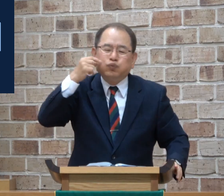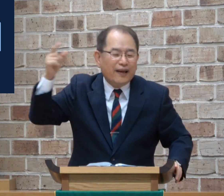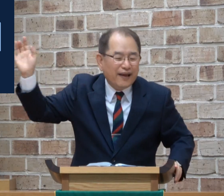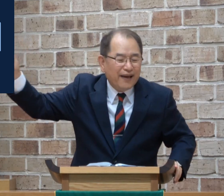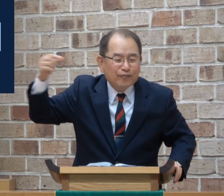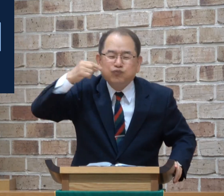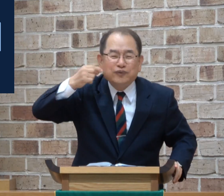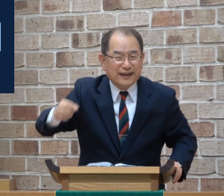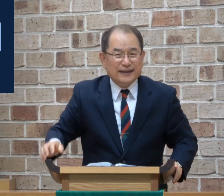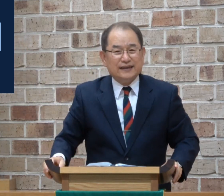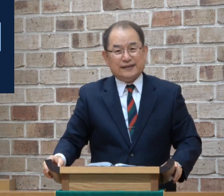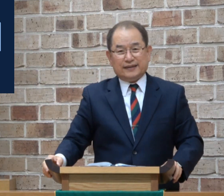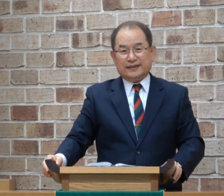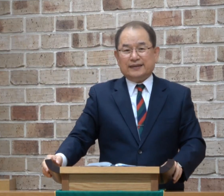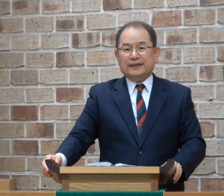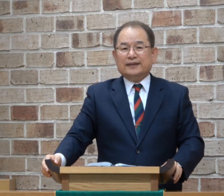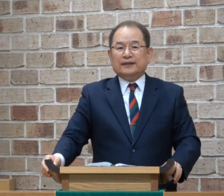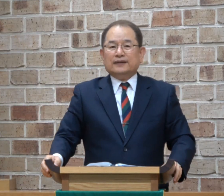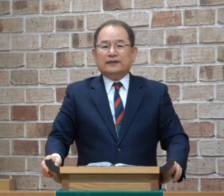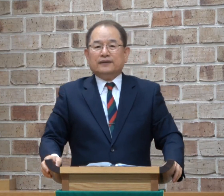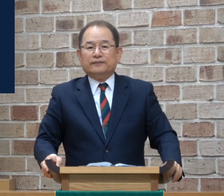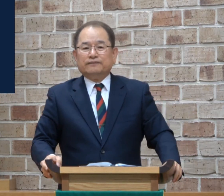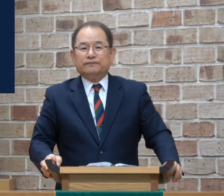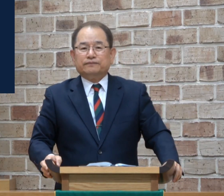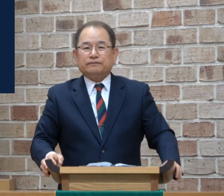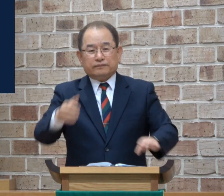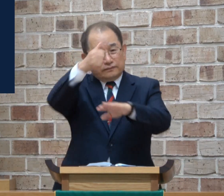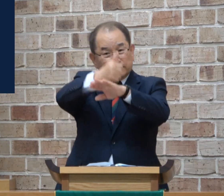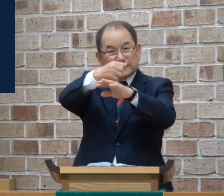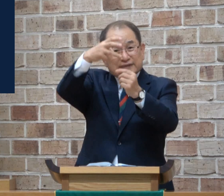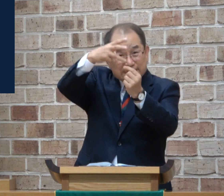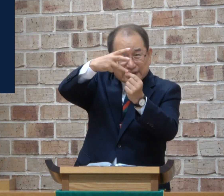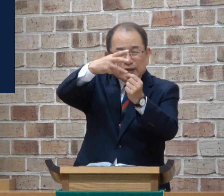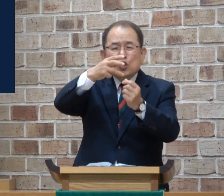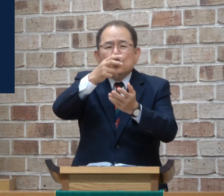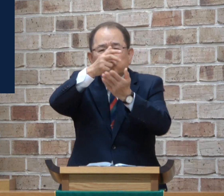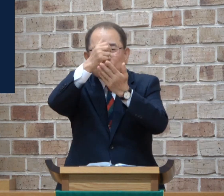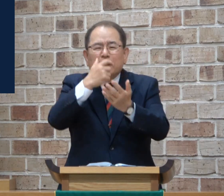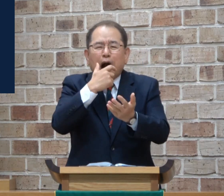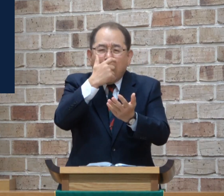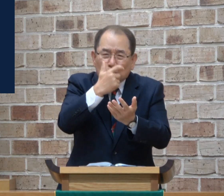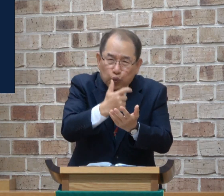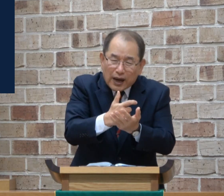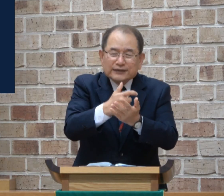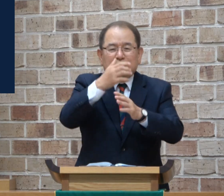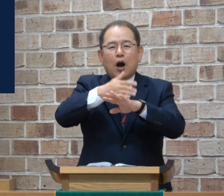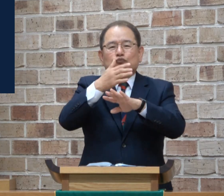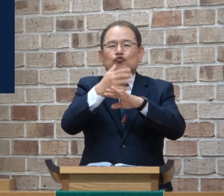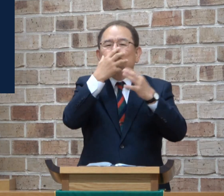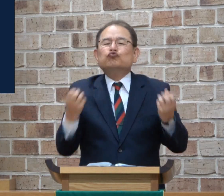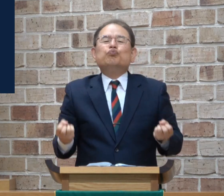없습니다. 마지막으로 세 번째, 주님이 감동하시는 감사의 축복.